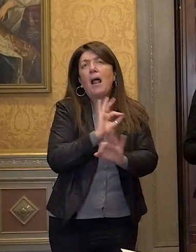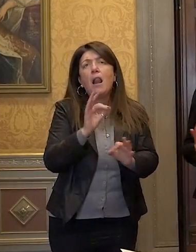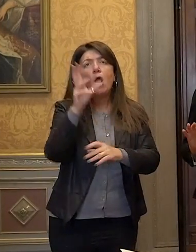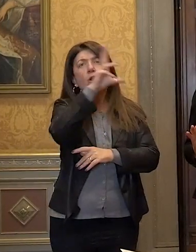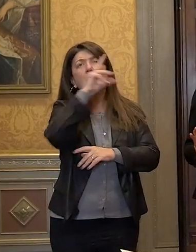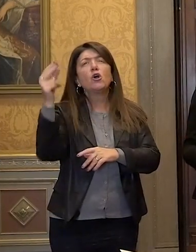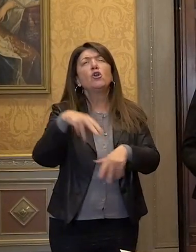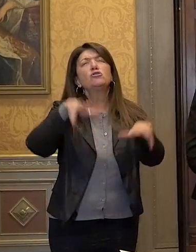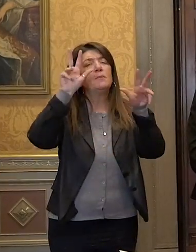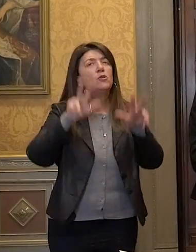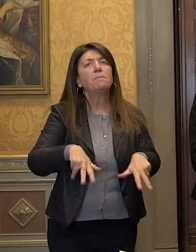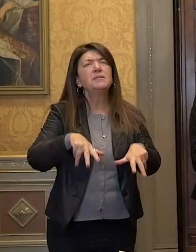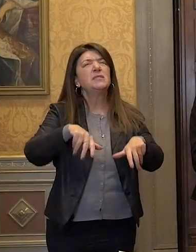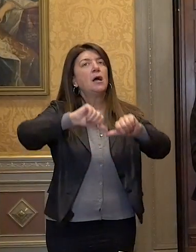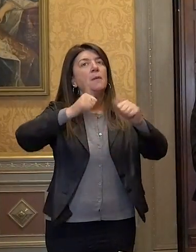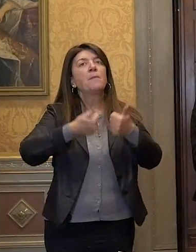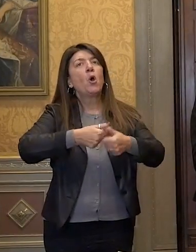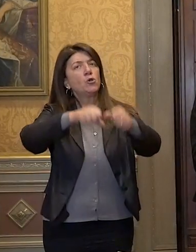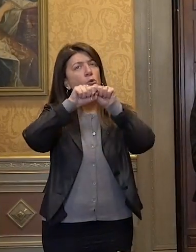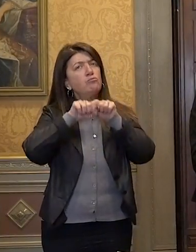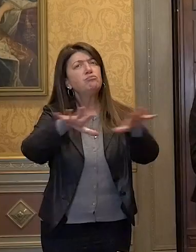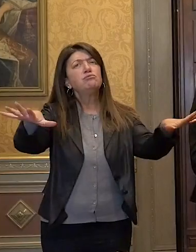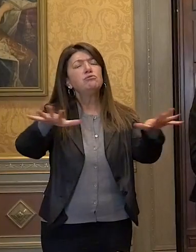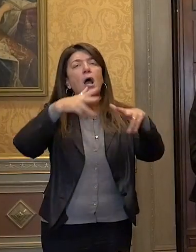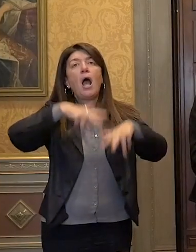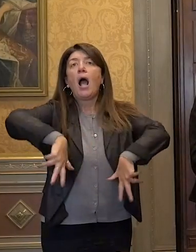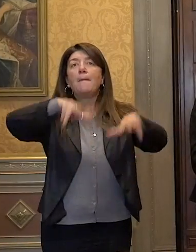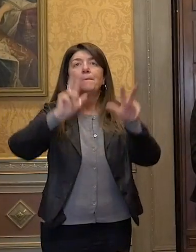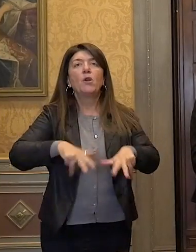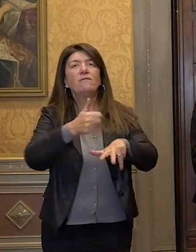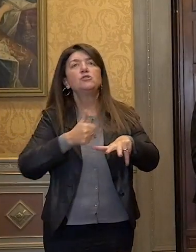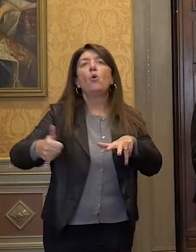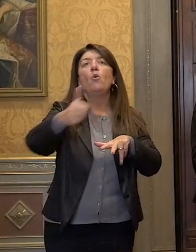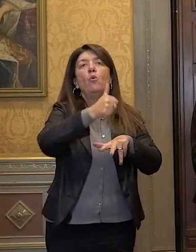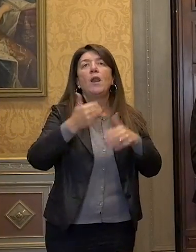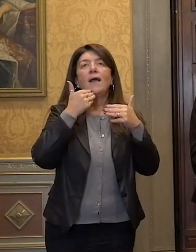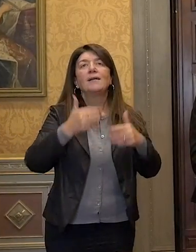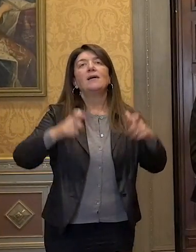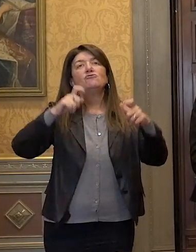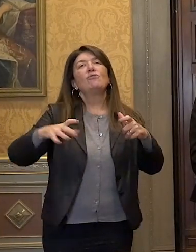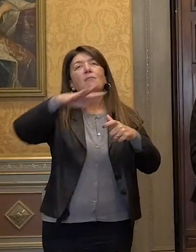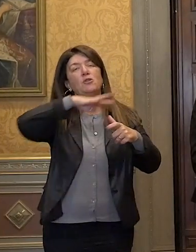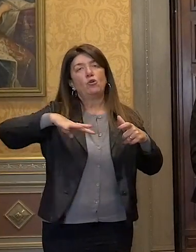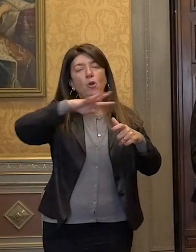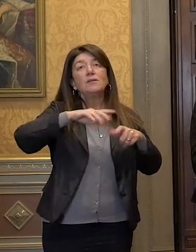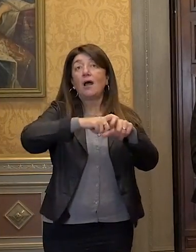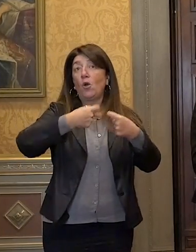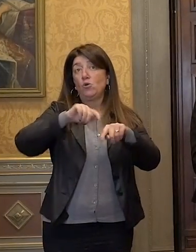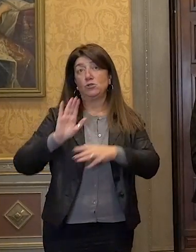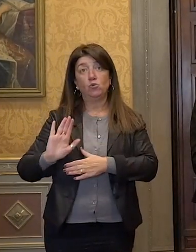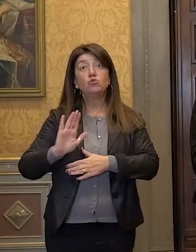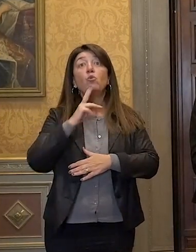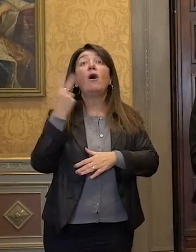trasversale con un'approvazione all'unanimità da parte del consiglio metropolitano segno che questo ente